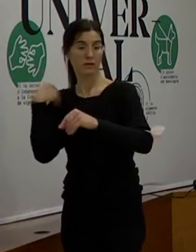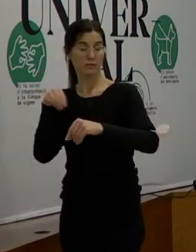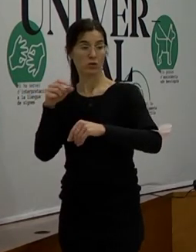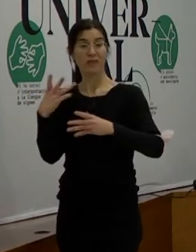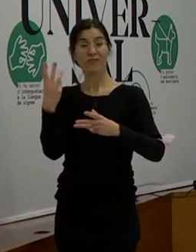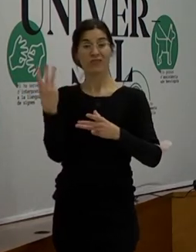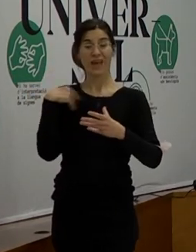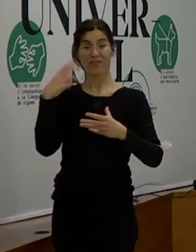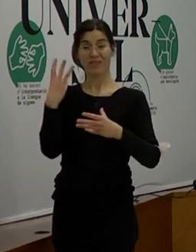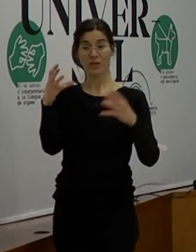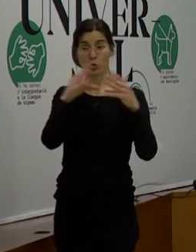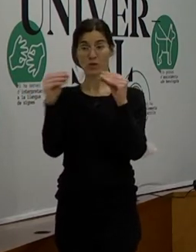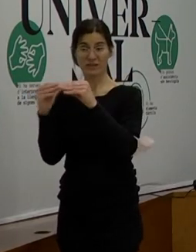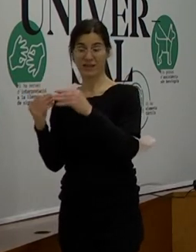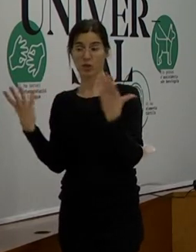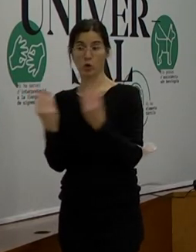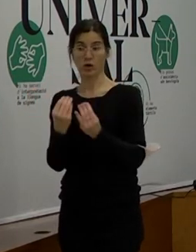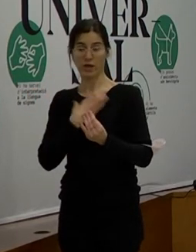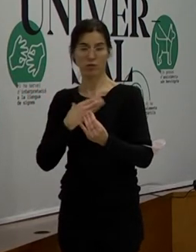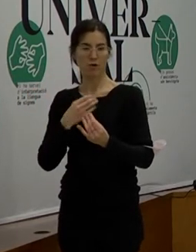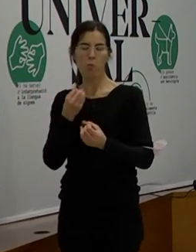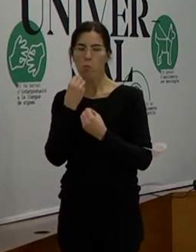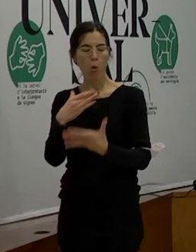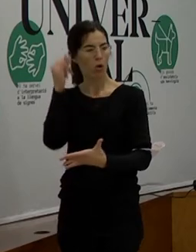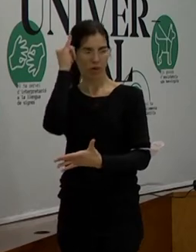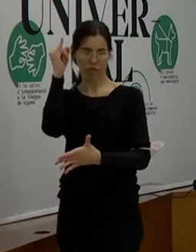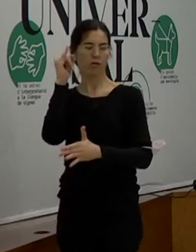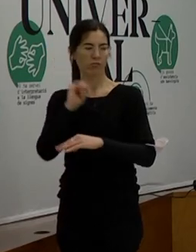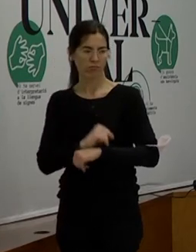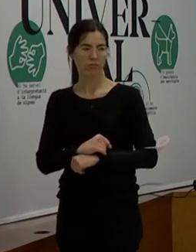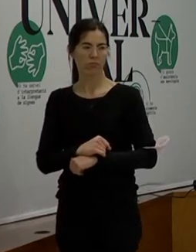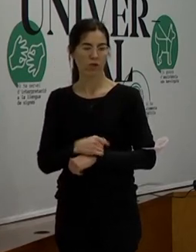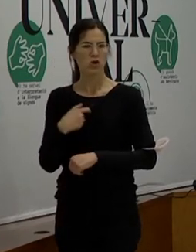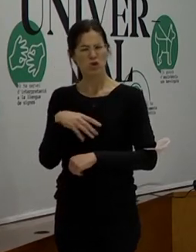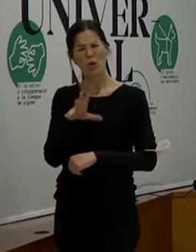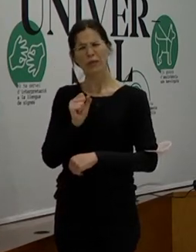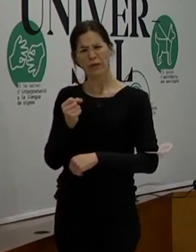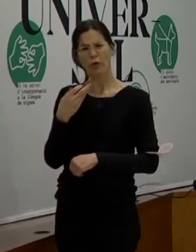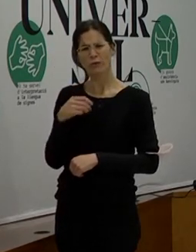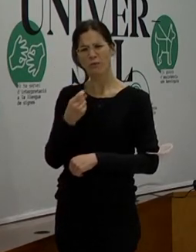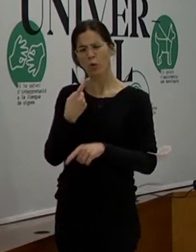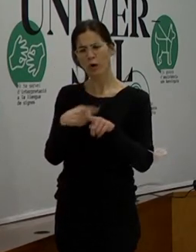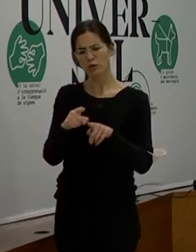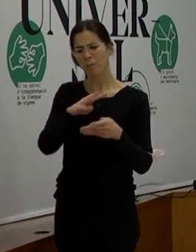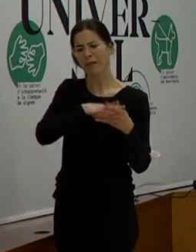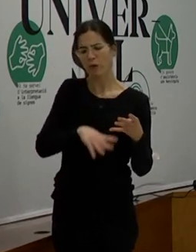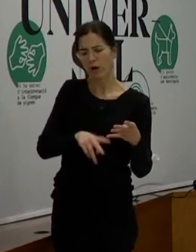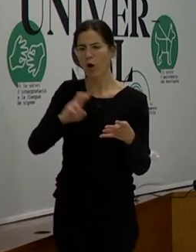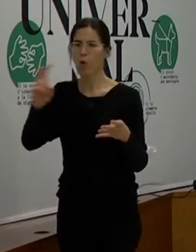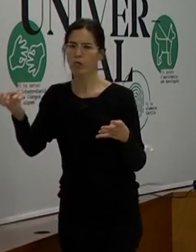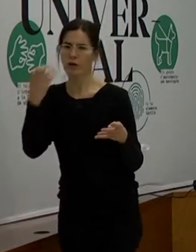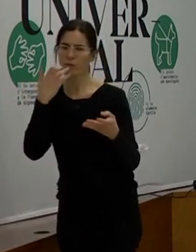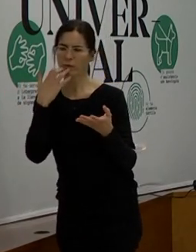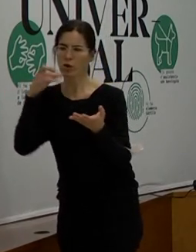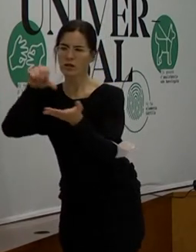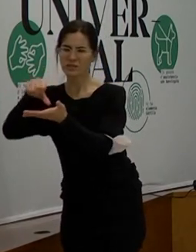tots amb l'Ajuntament. És una gran idea. Entenc que una cosa és Barcelona i altres coses són